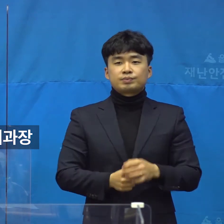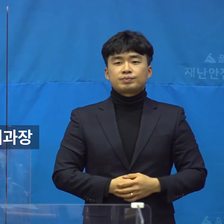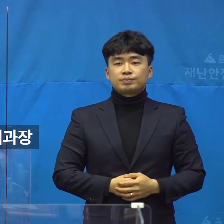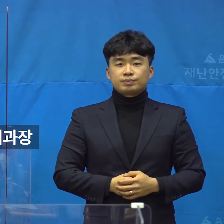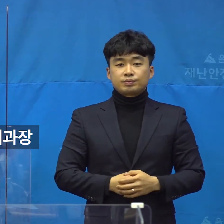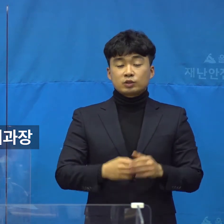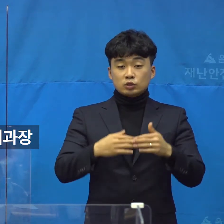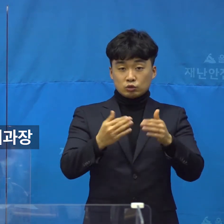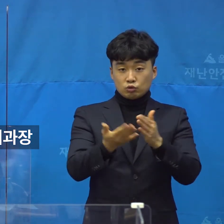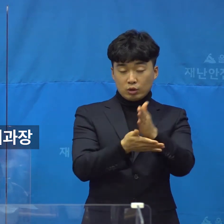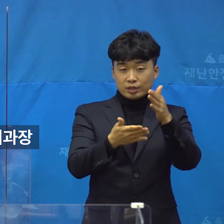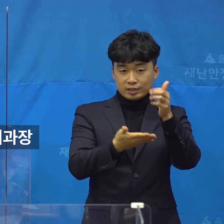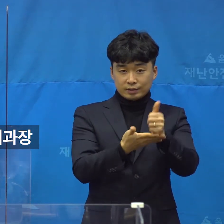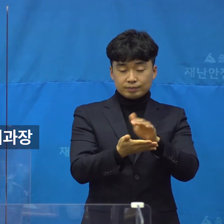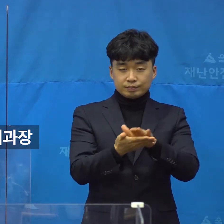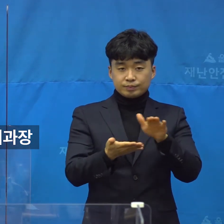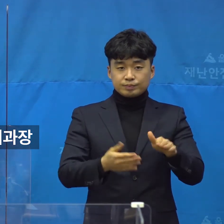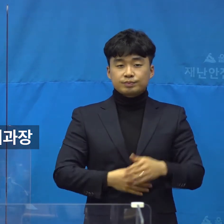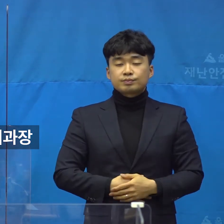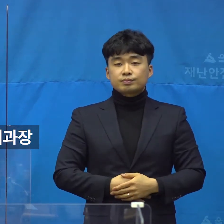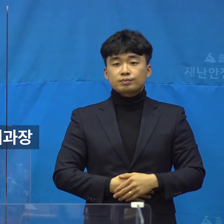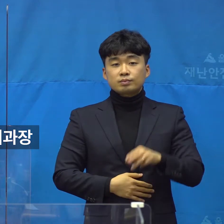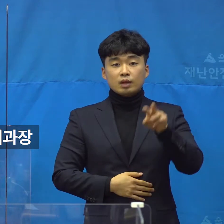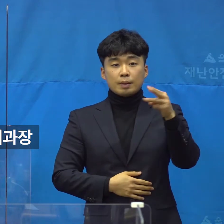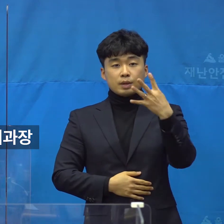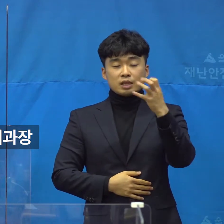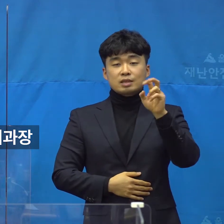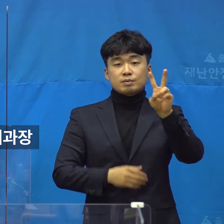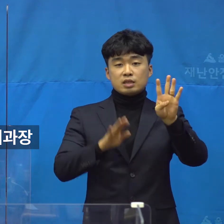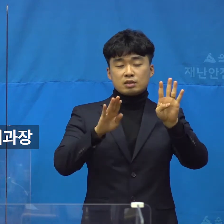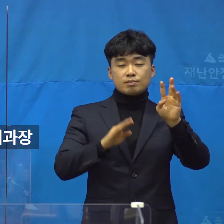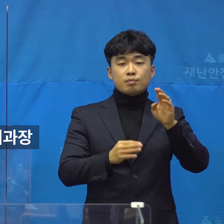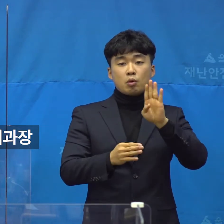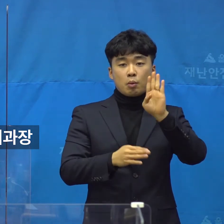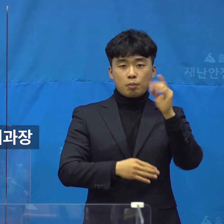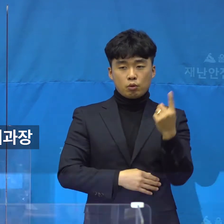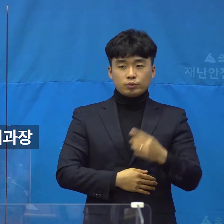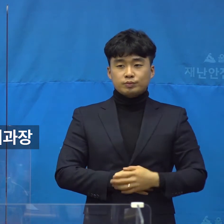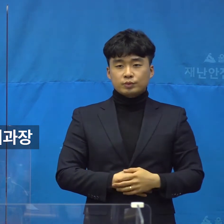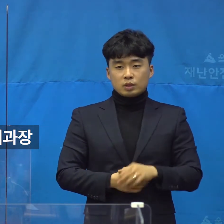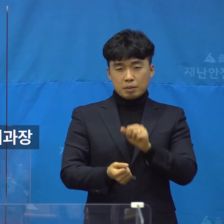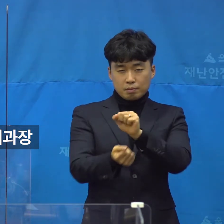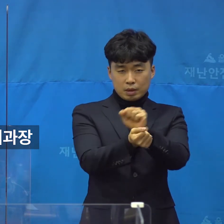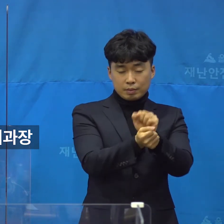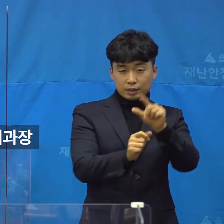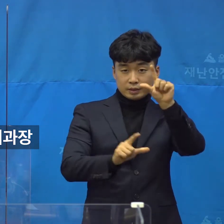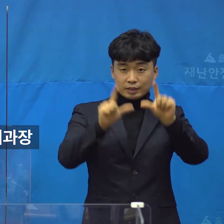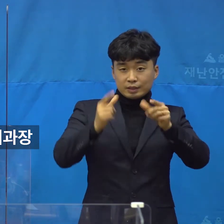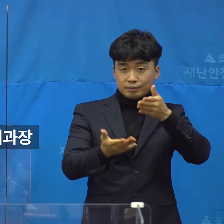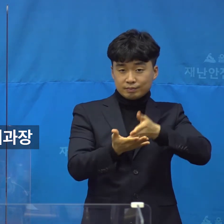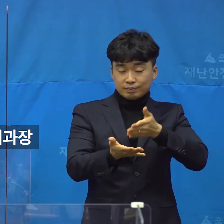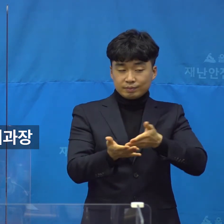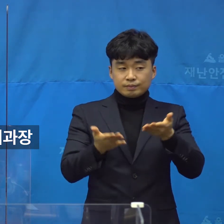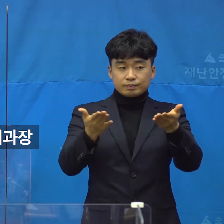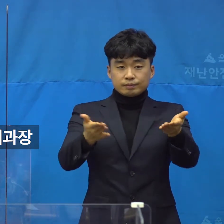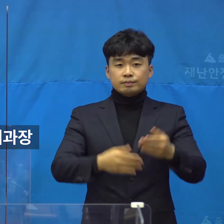2021년 1월 27일 342호 확진자 발생 및 조치 상황에 대해서